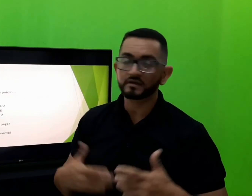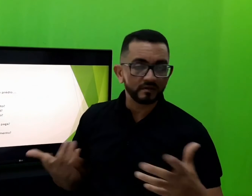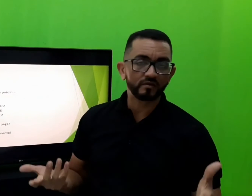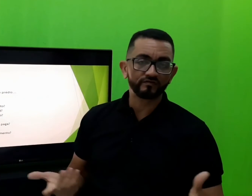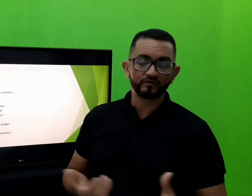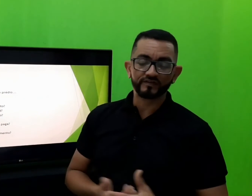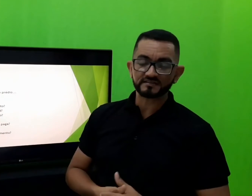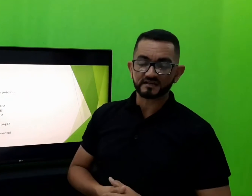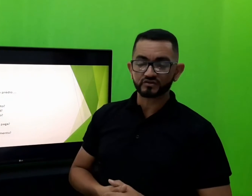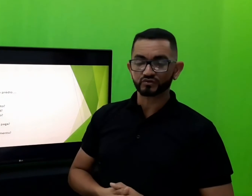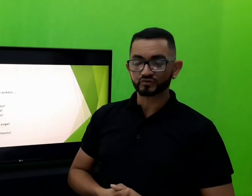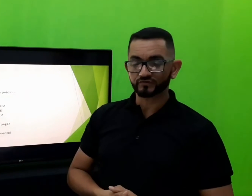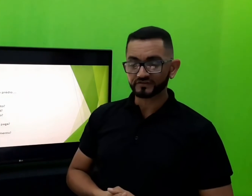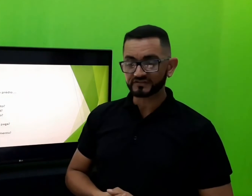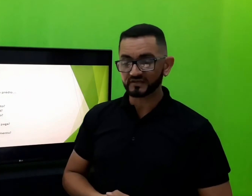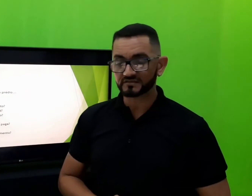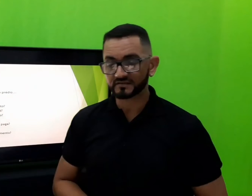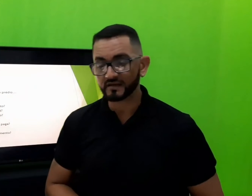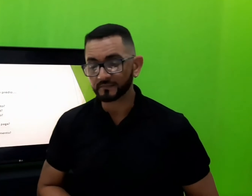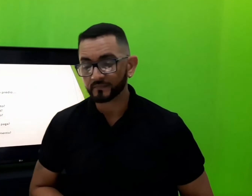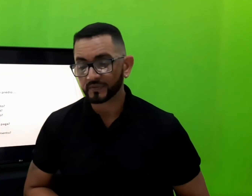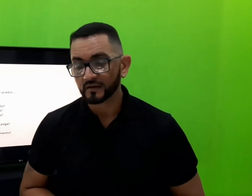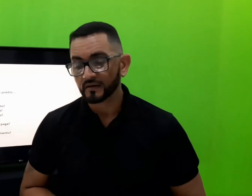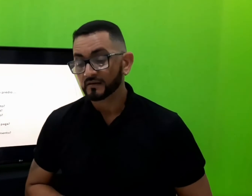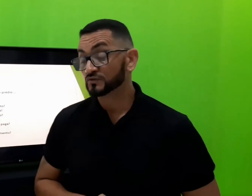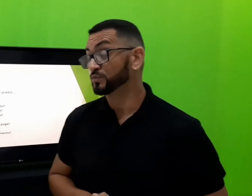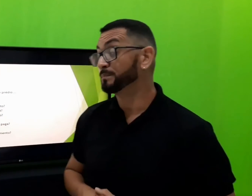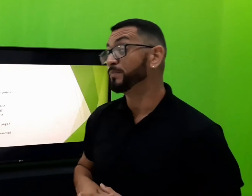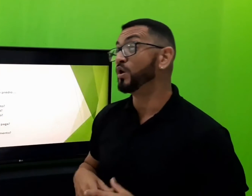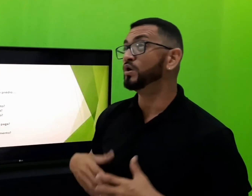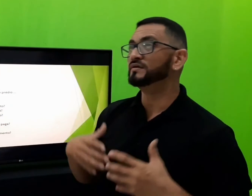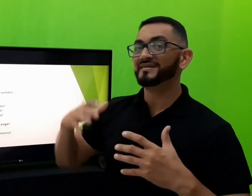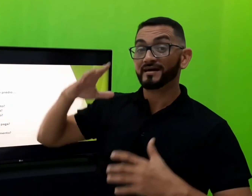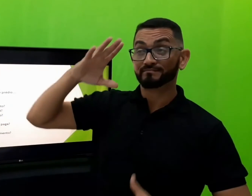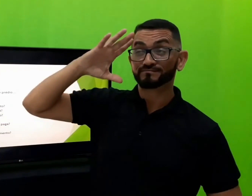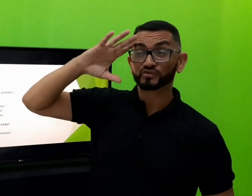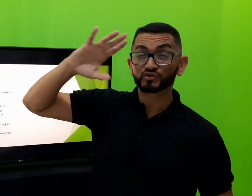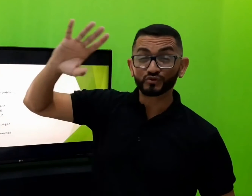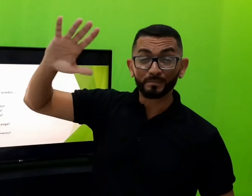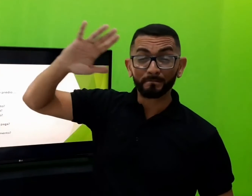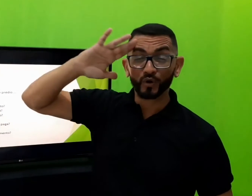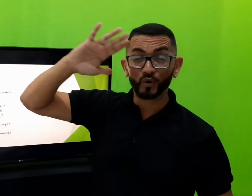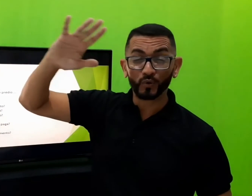que eu vou fazer aqui junto com vocês, né? Suponha,